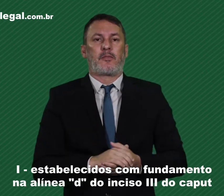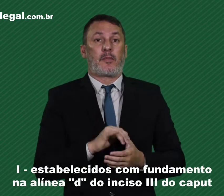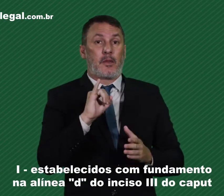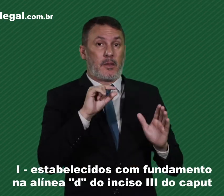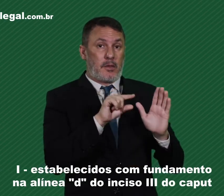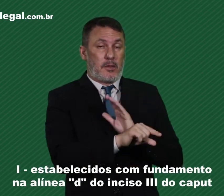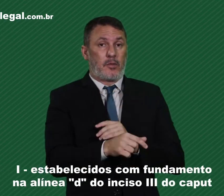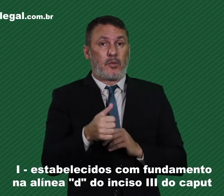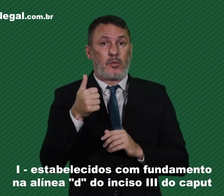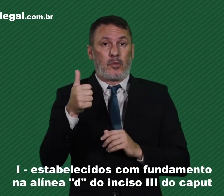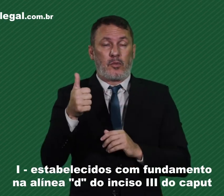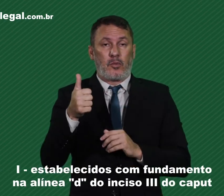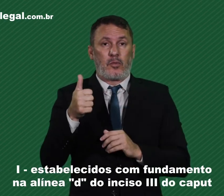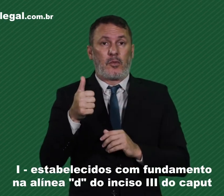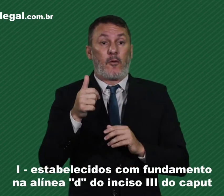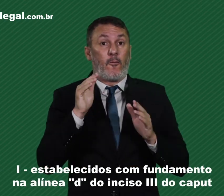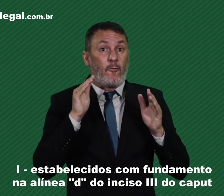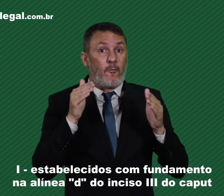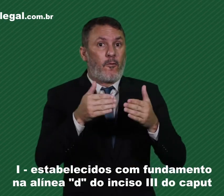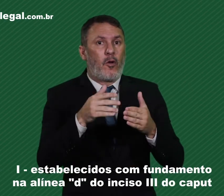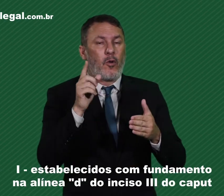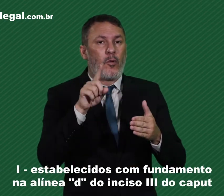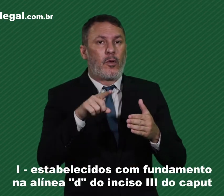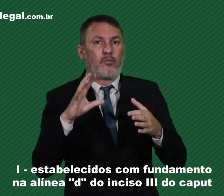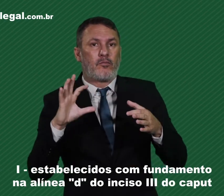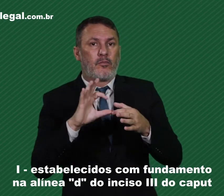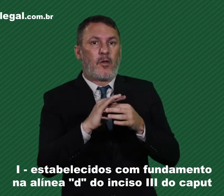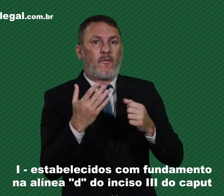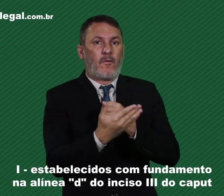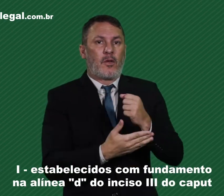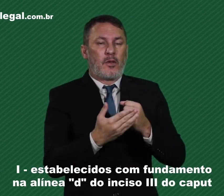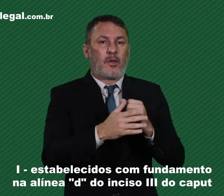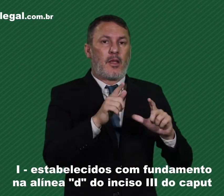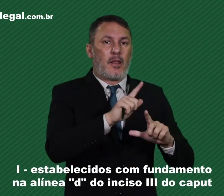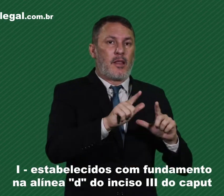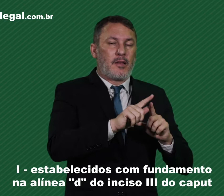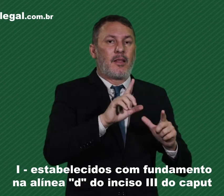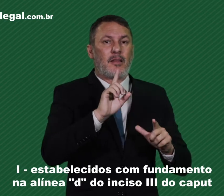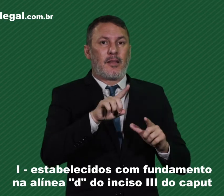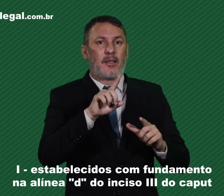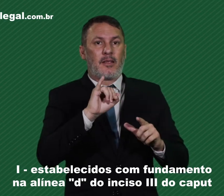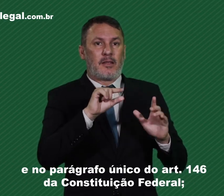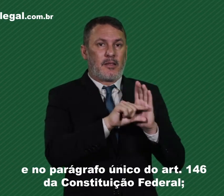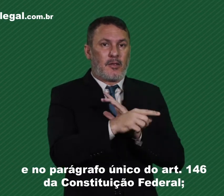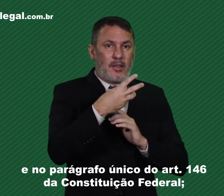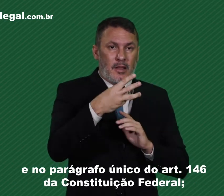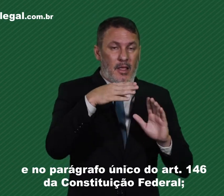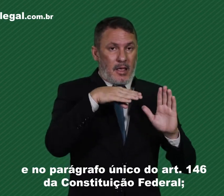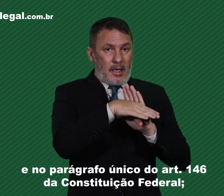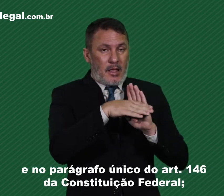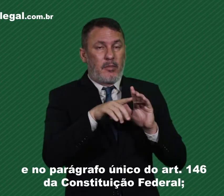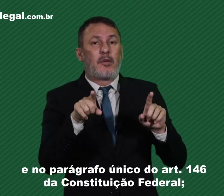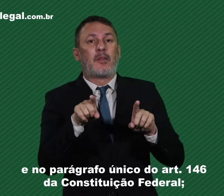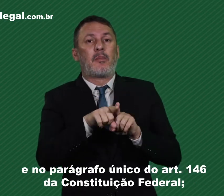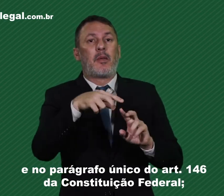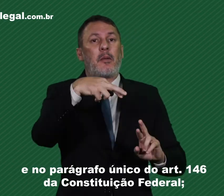inciso 1 estabelecidos com fundamento na alínea D do inciso 3 do caput e no parágrafo único do